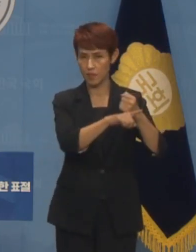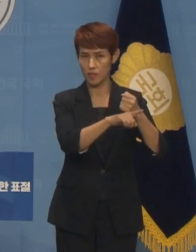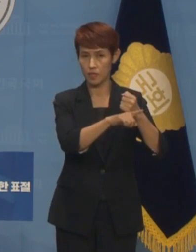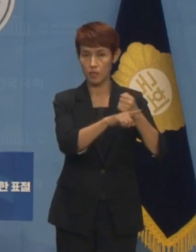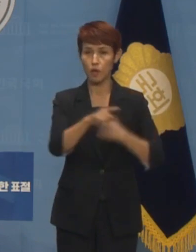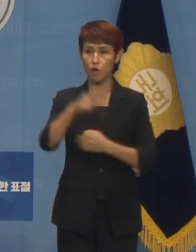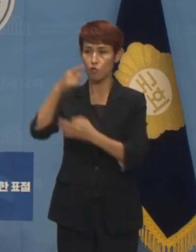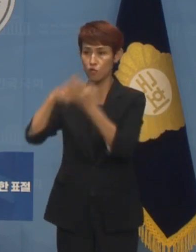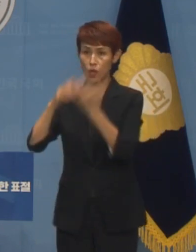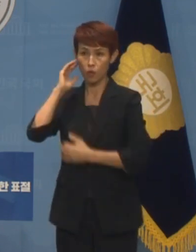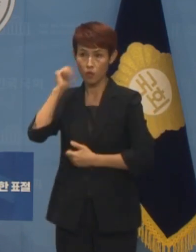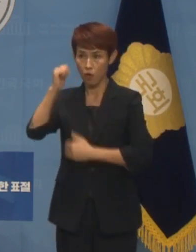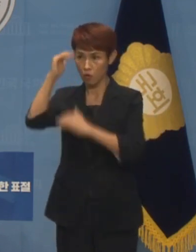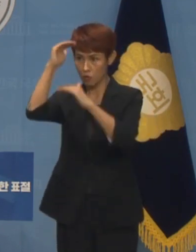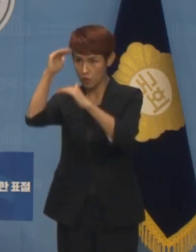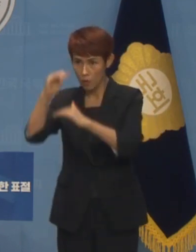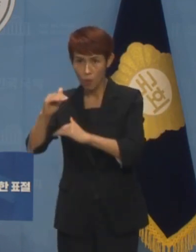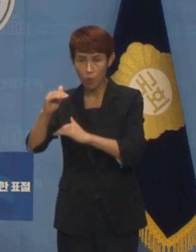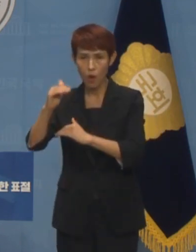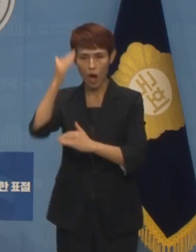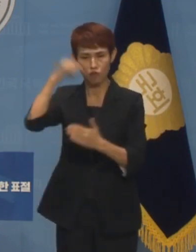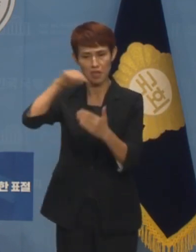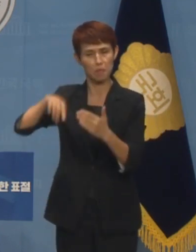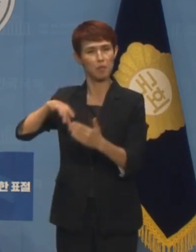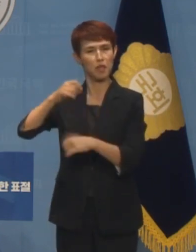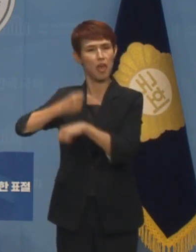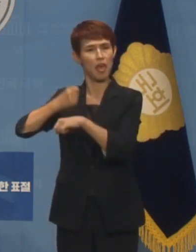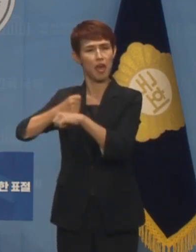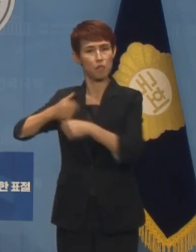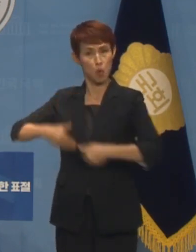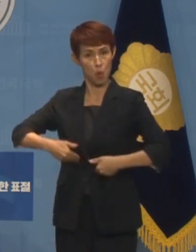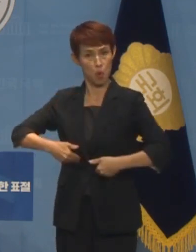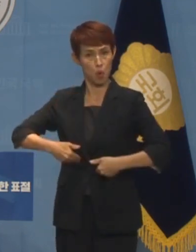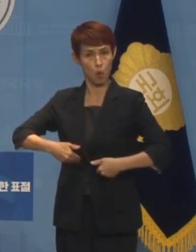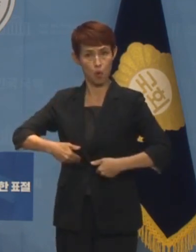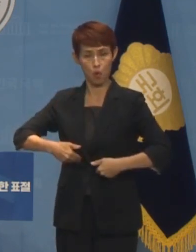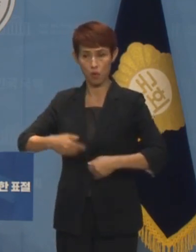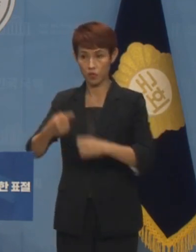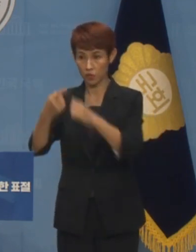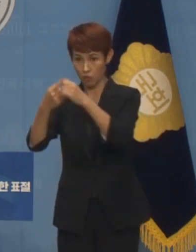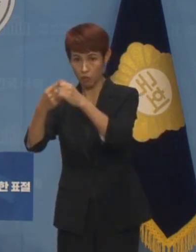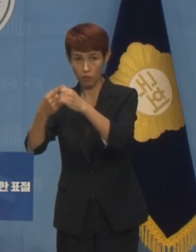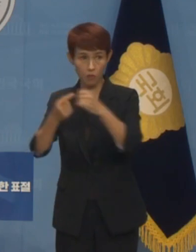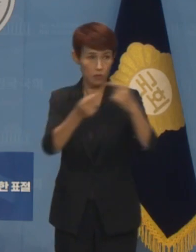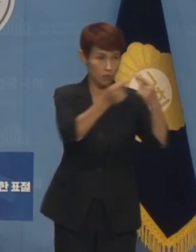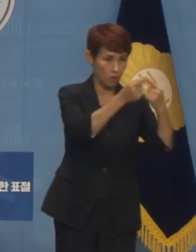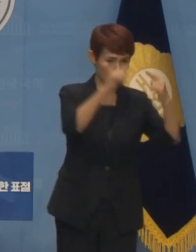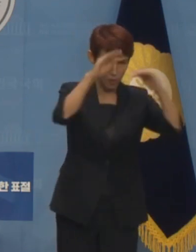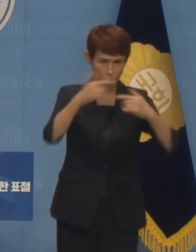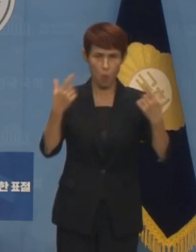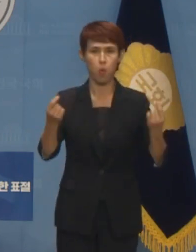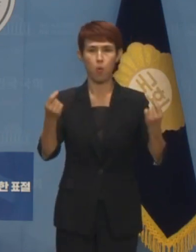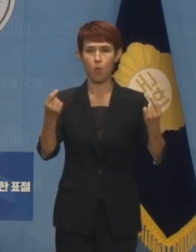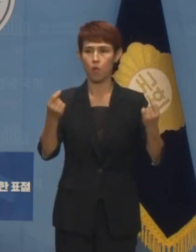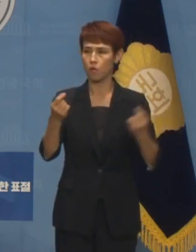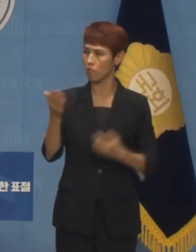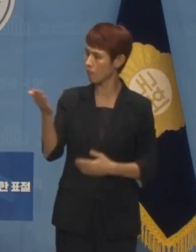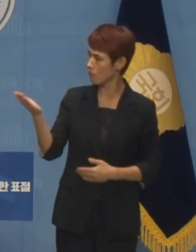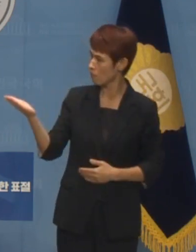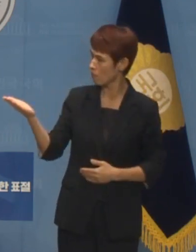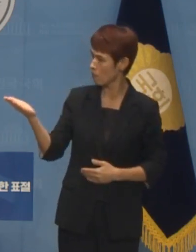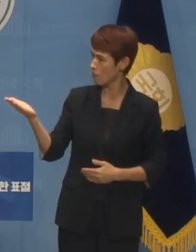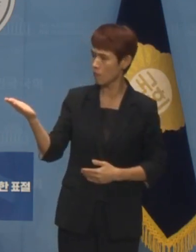윤석열 대통령의 8.15 통일 독트린의 첫째 원칙과 일치합니다. 이 표를 봐주시기